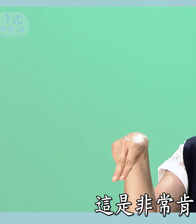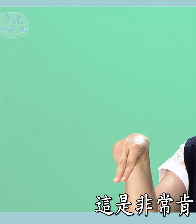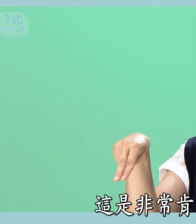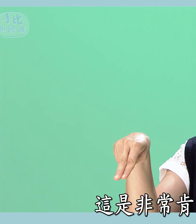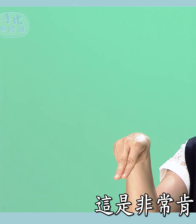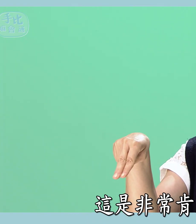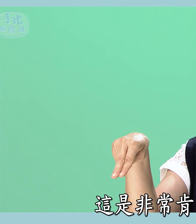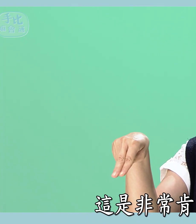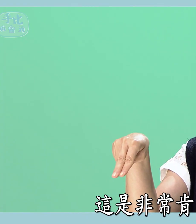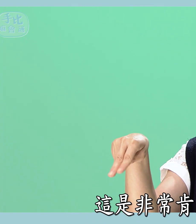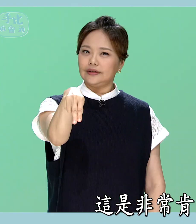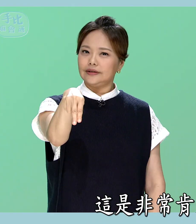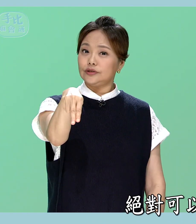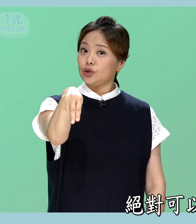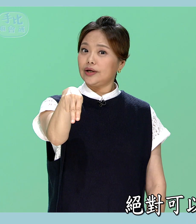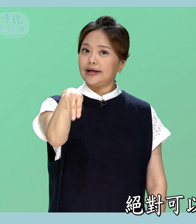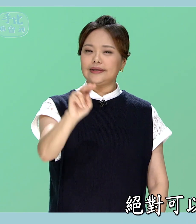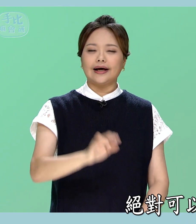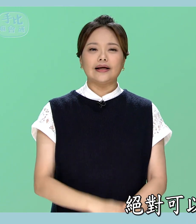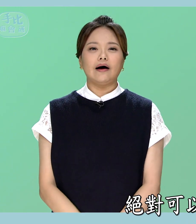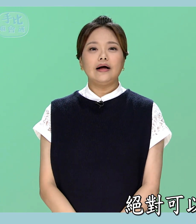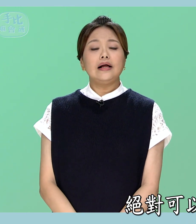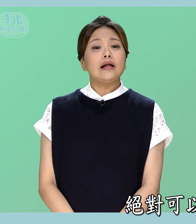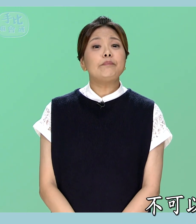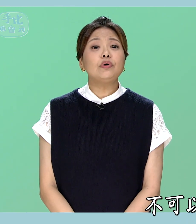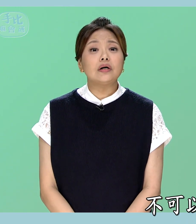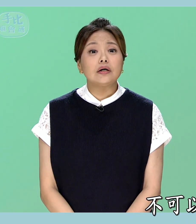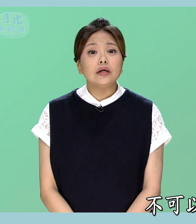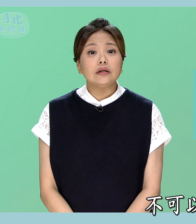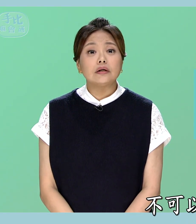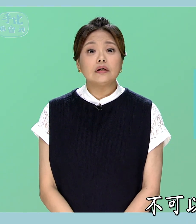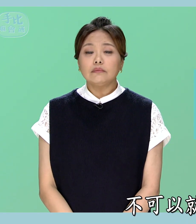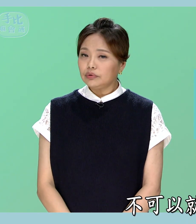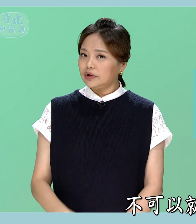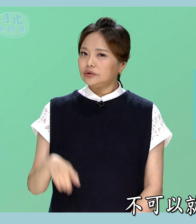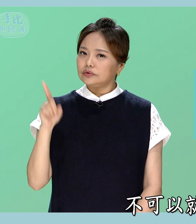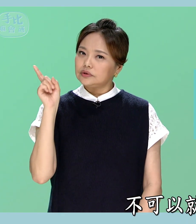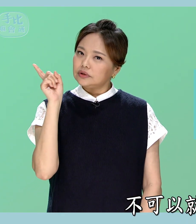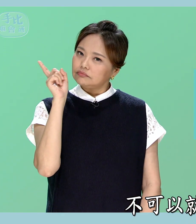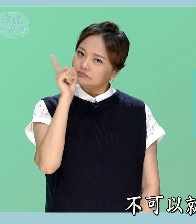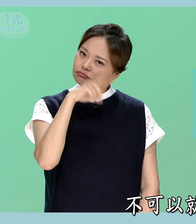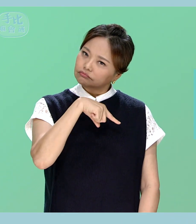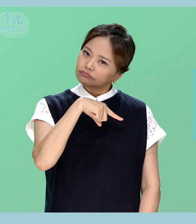定的，可以哦，绝对可以达到。那不可以呢？不可以就直接